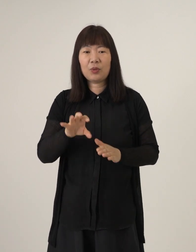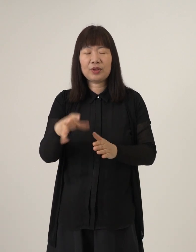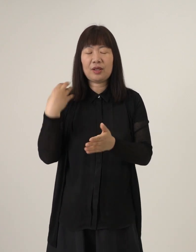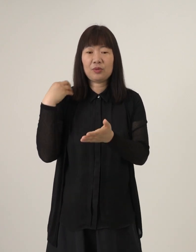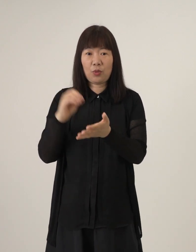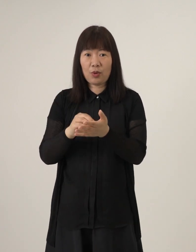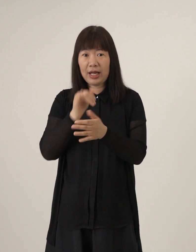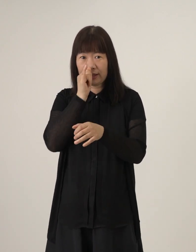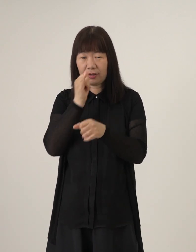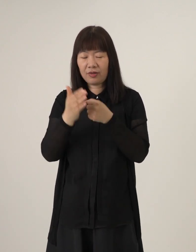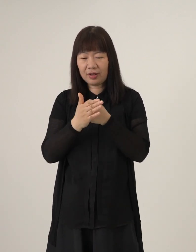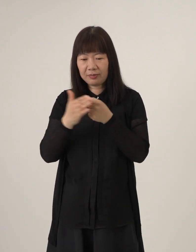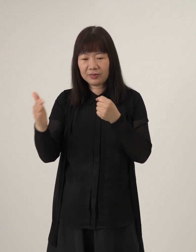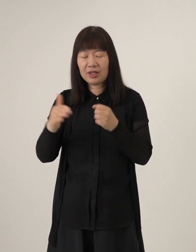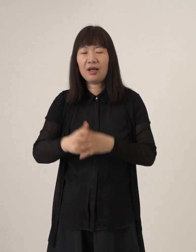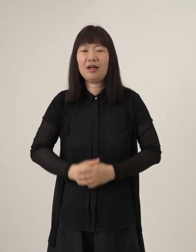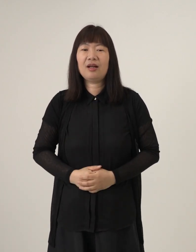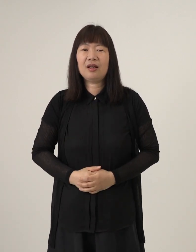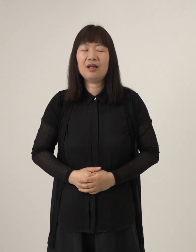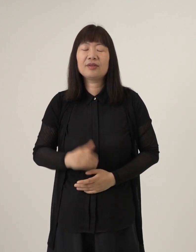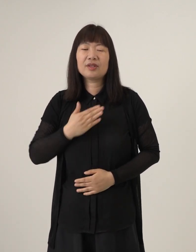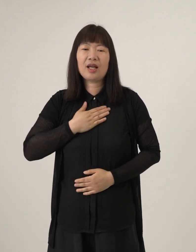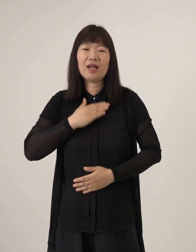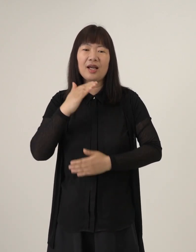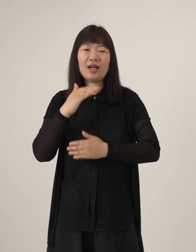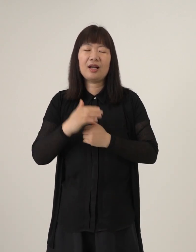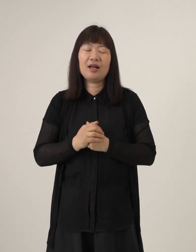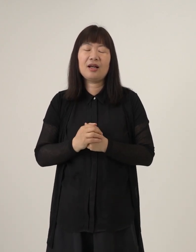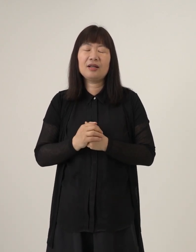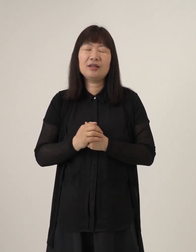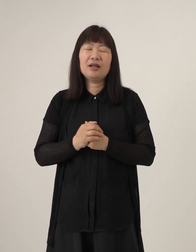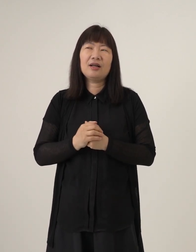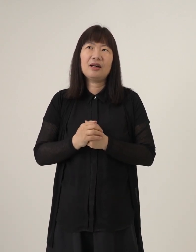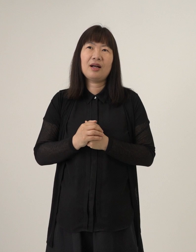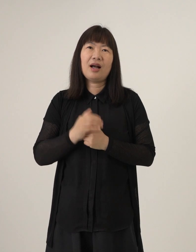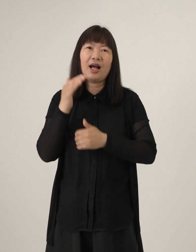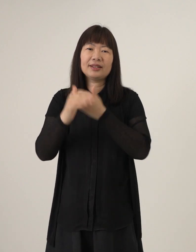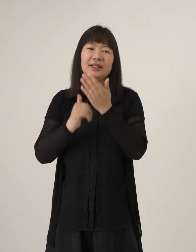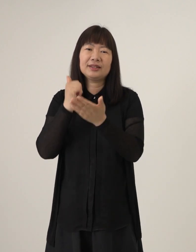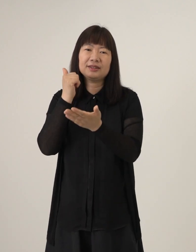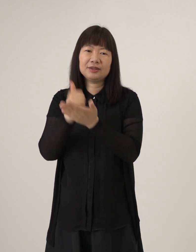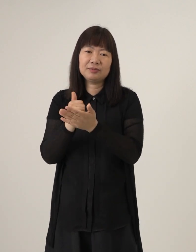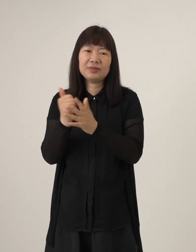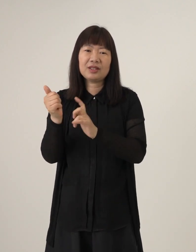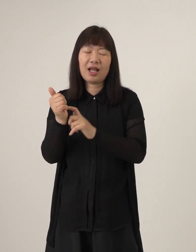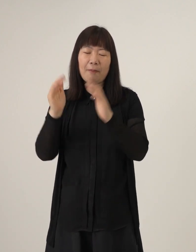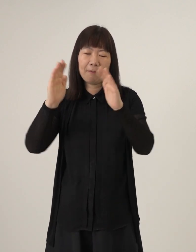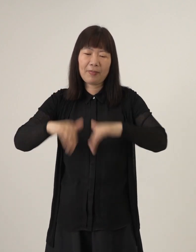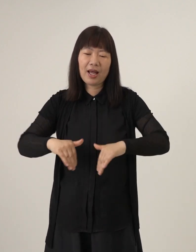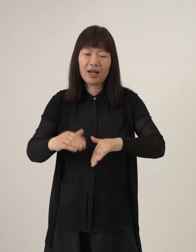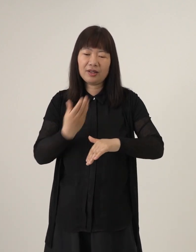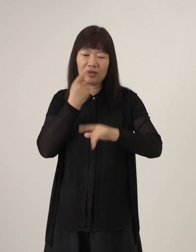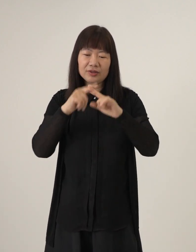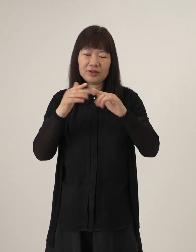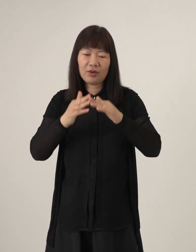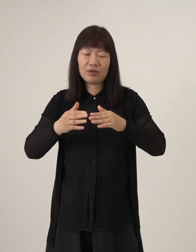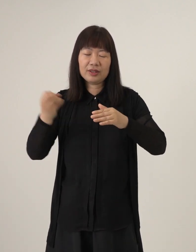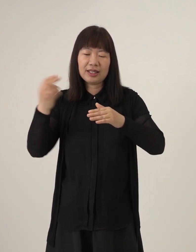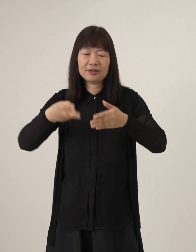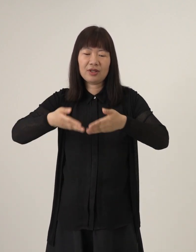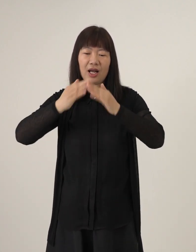돌아가서 너희 하나님 회파된 성전을 건축해라. 근데 거기서 그친 게